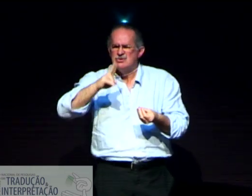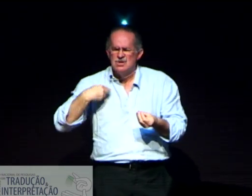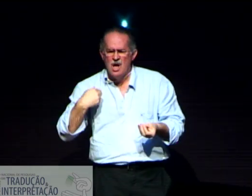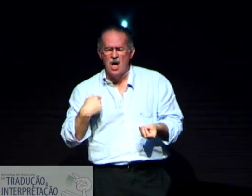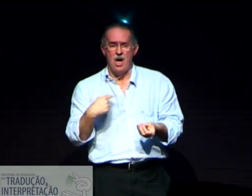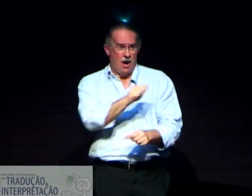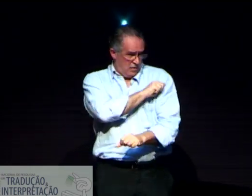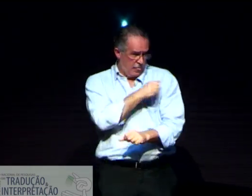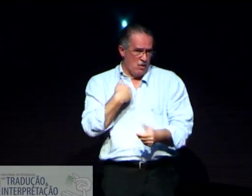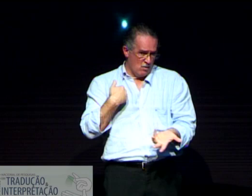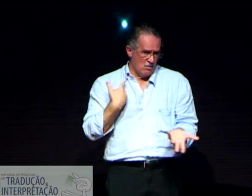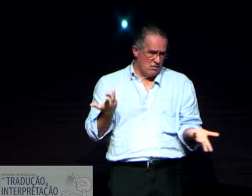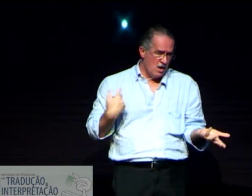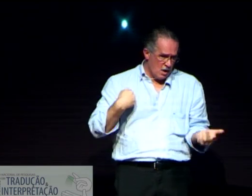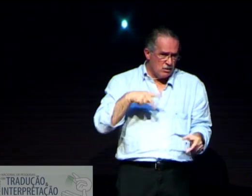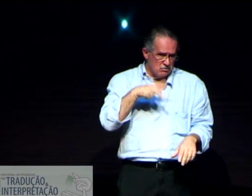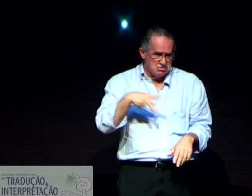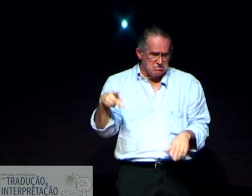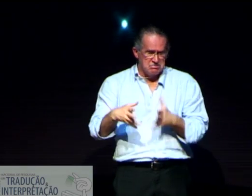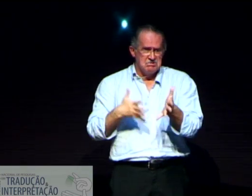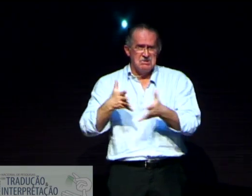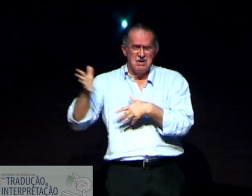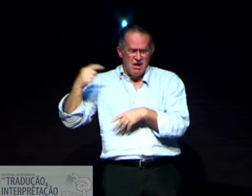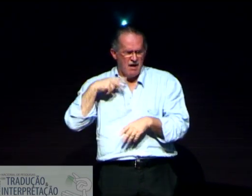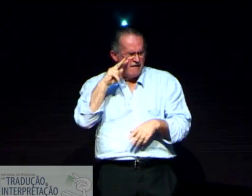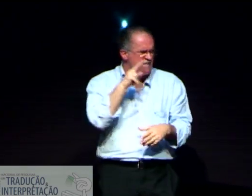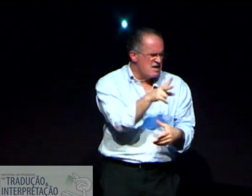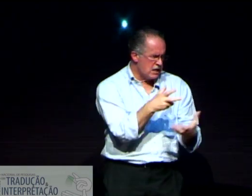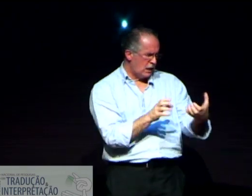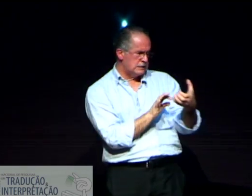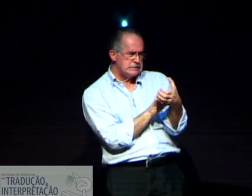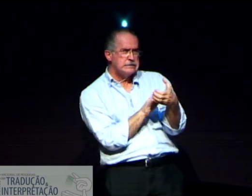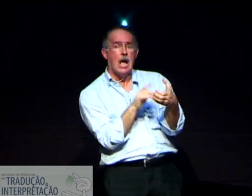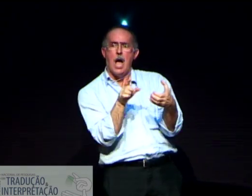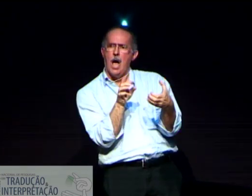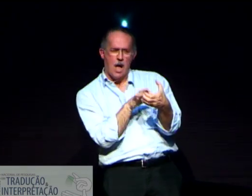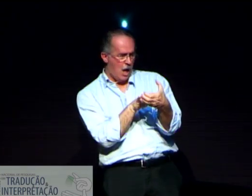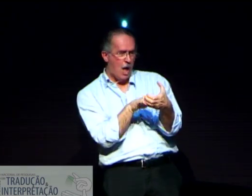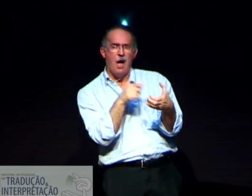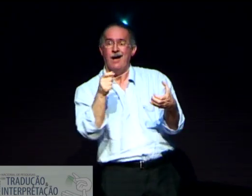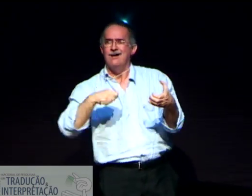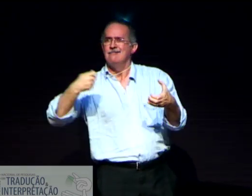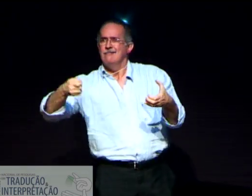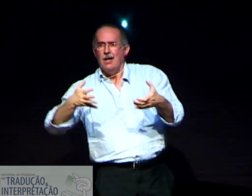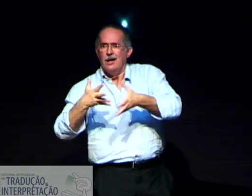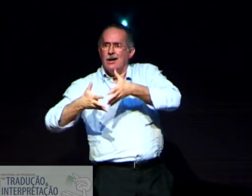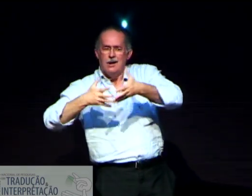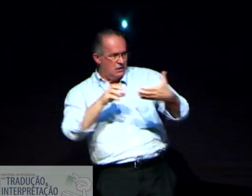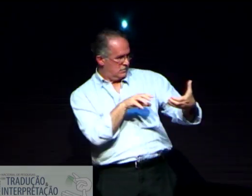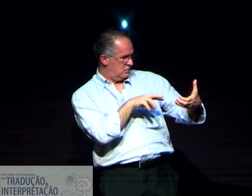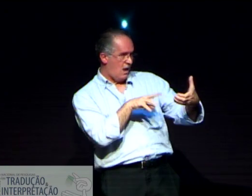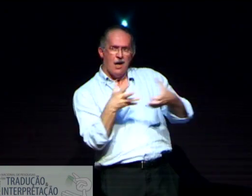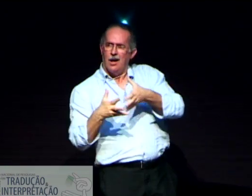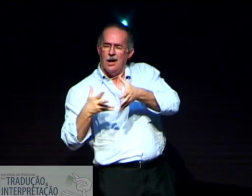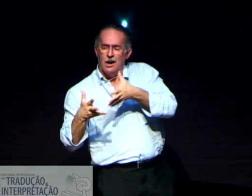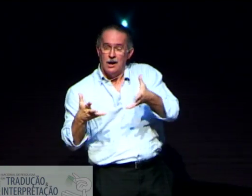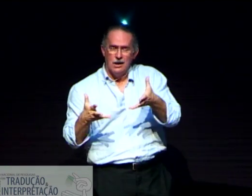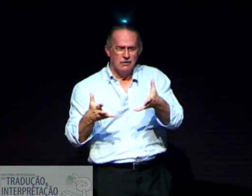tentando conhecer qual eram os usos. Então, eu sou professor de Libras, meus alunos utilizam às vezes aplicativos e